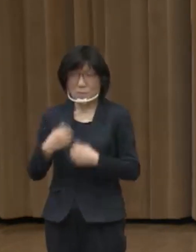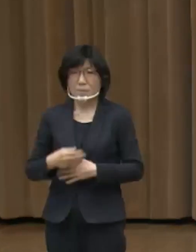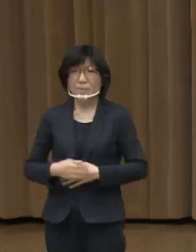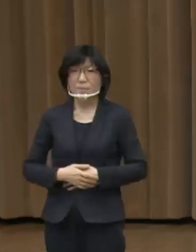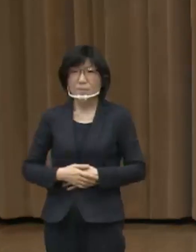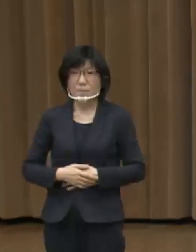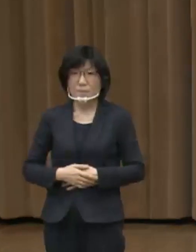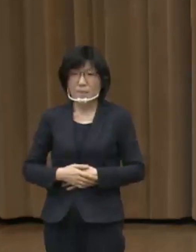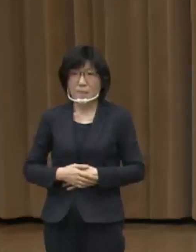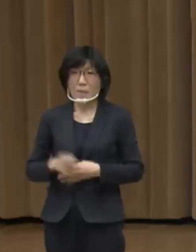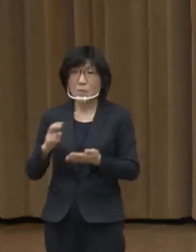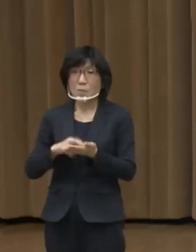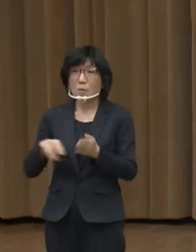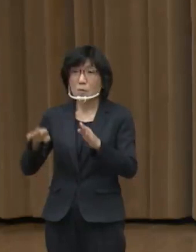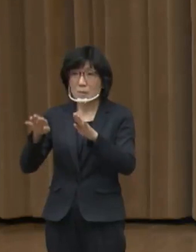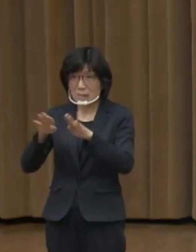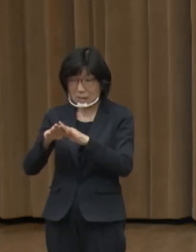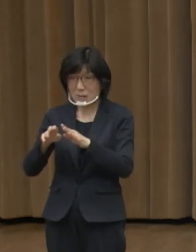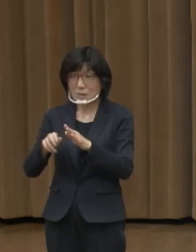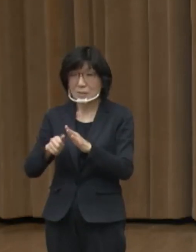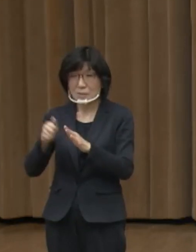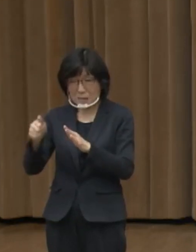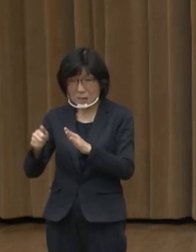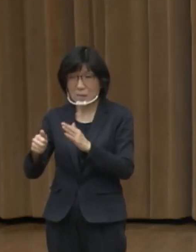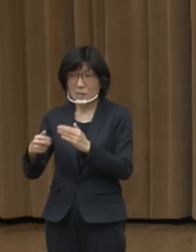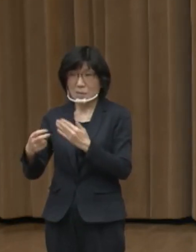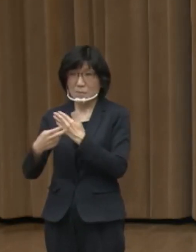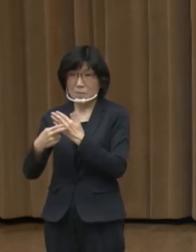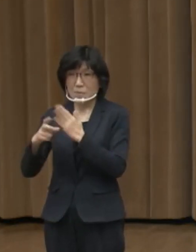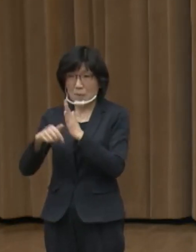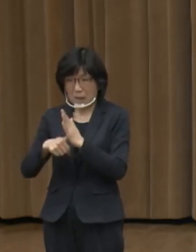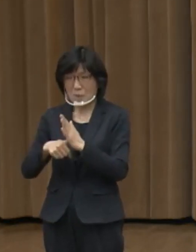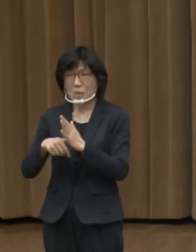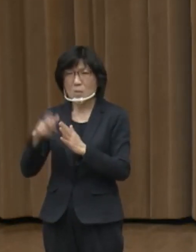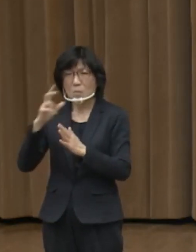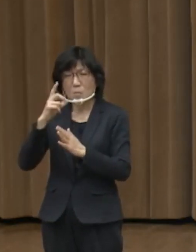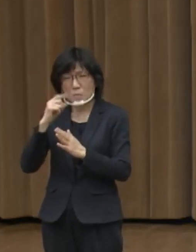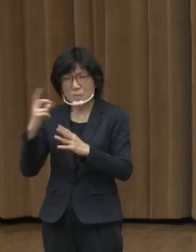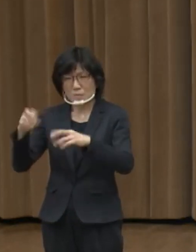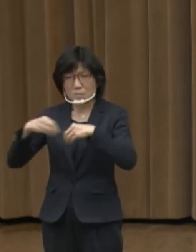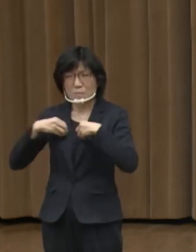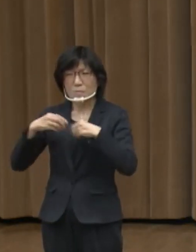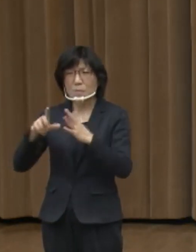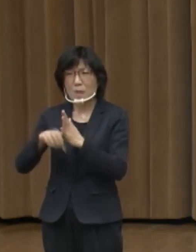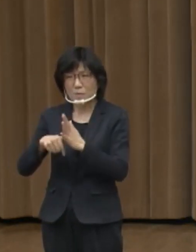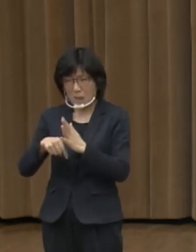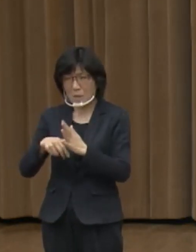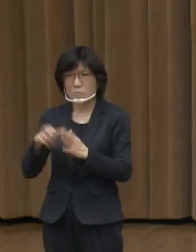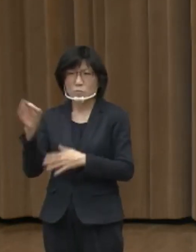場合、医療機関での検査は行政検査となり無料であります。また